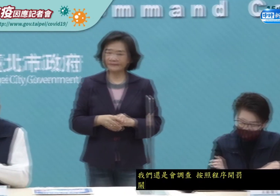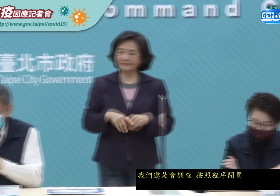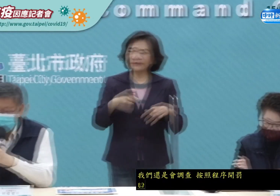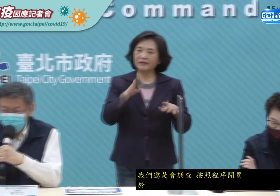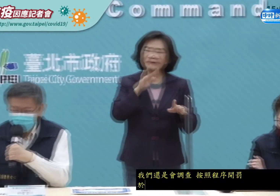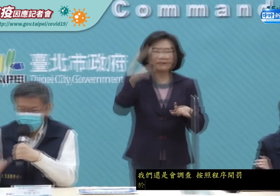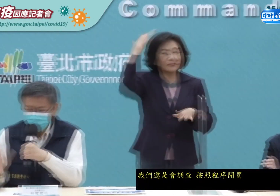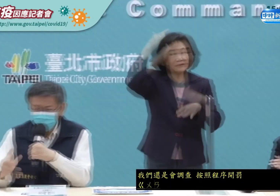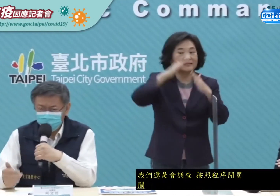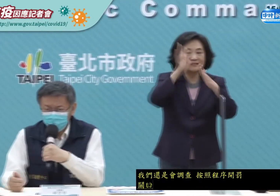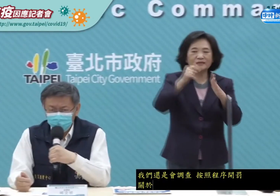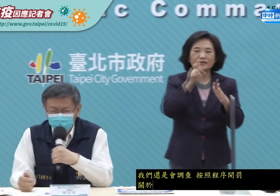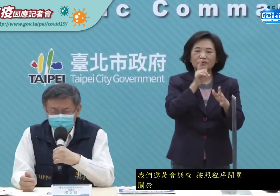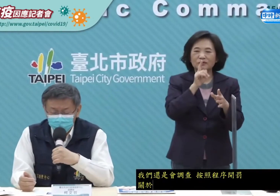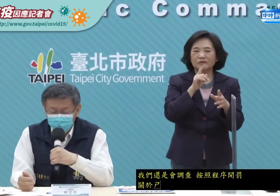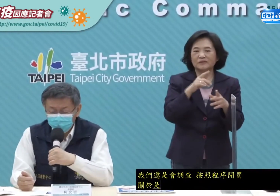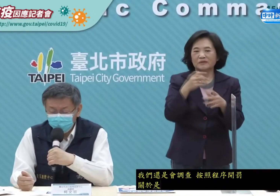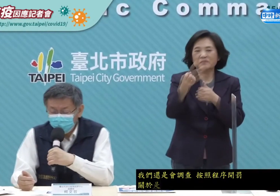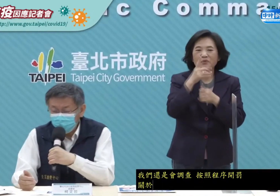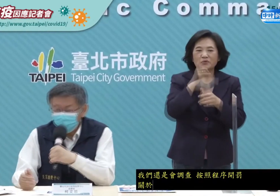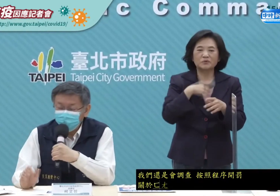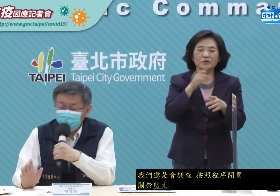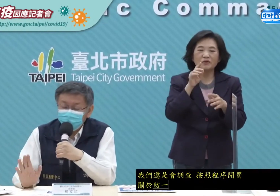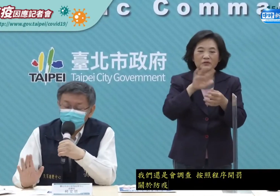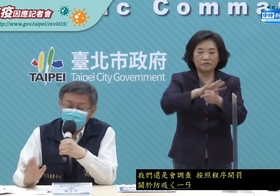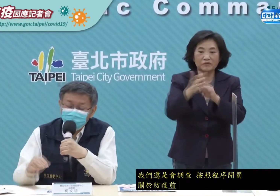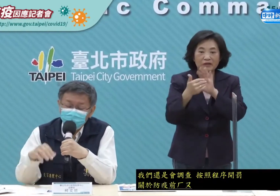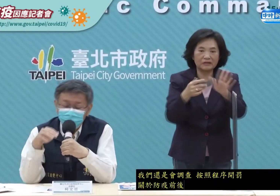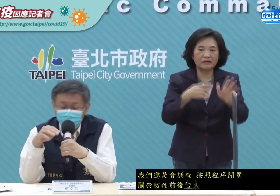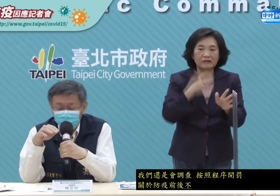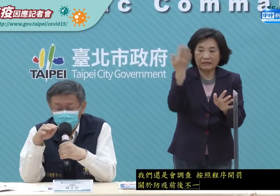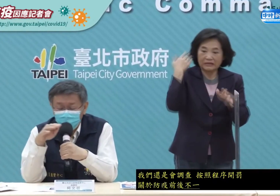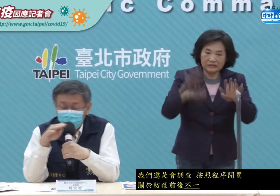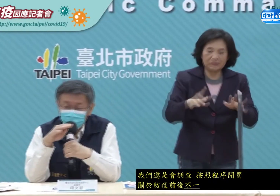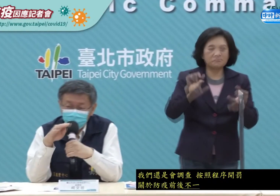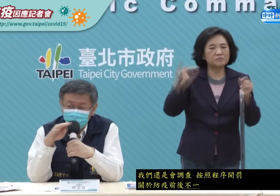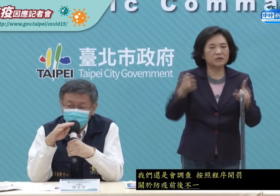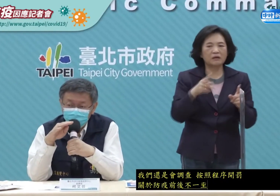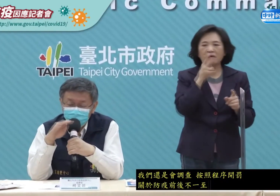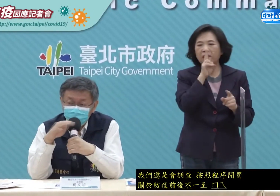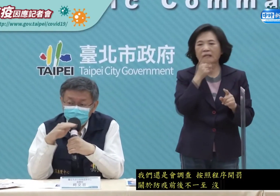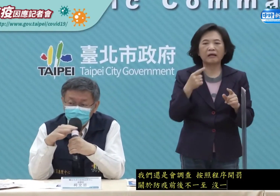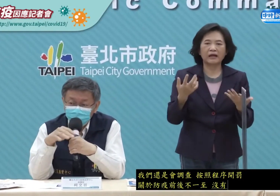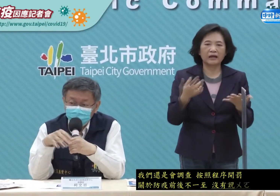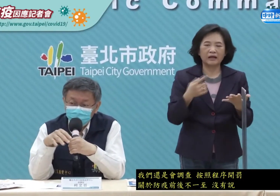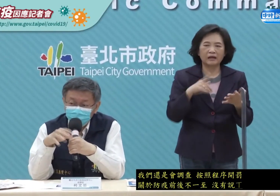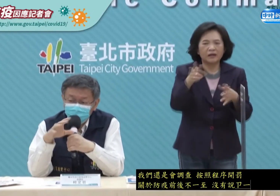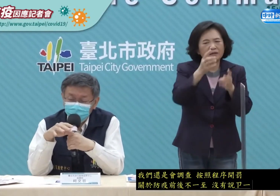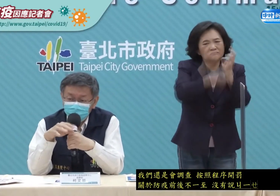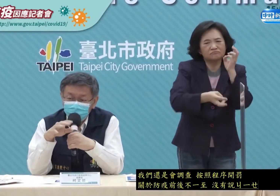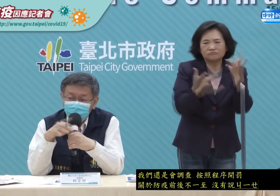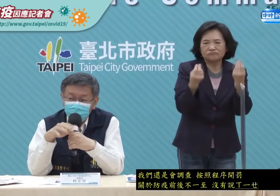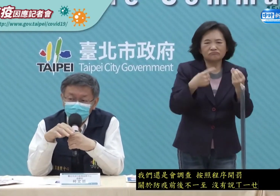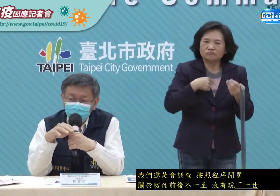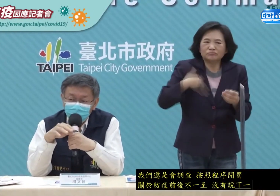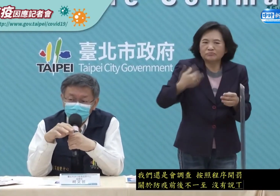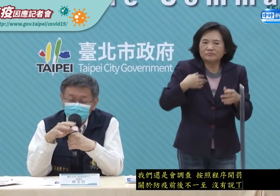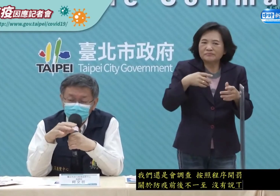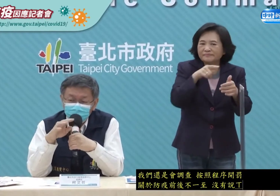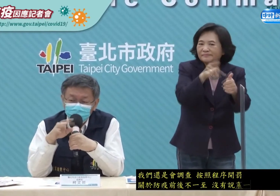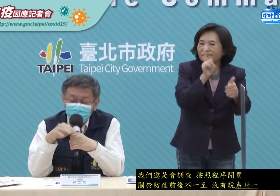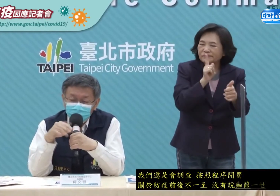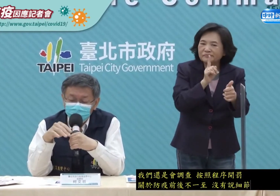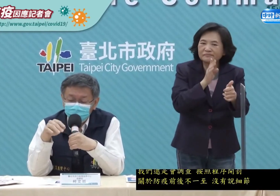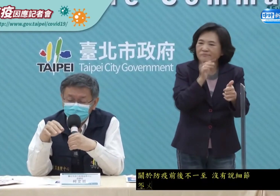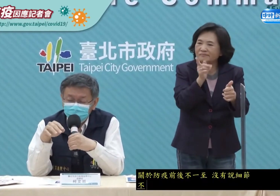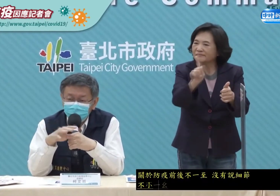郑市长说的那个防疫前后不一致，因为他也没有讲出细节的，所以我不晓得他